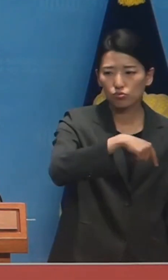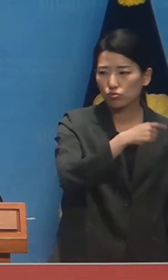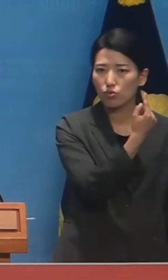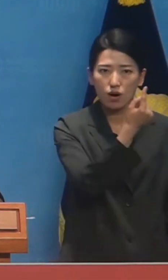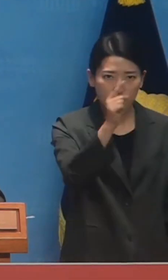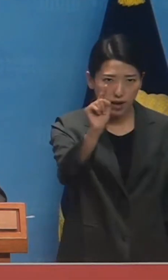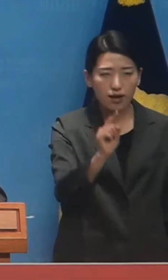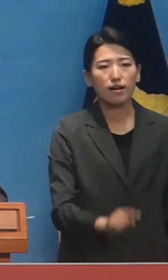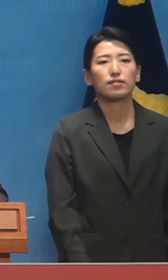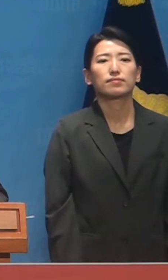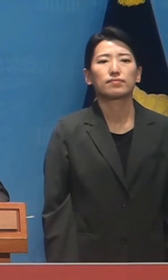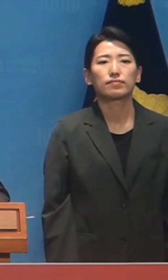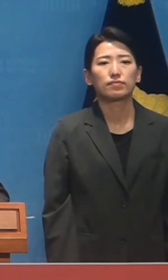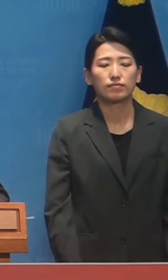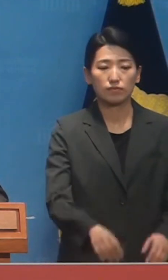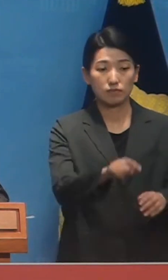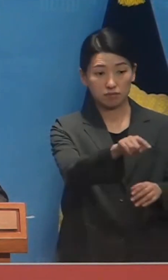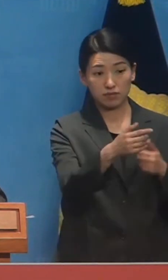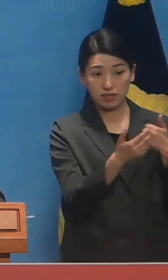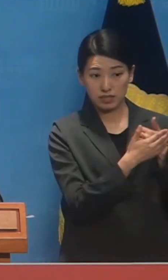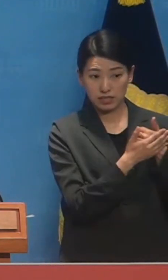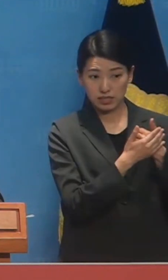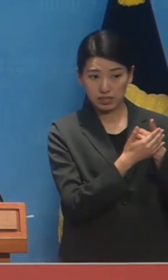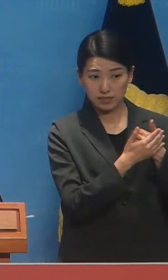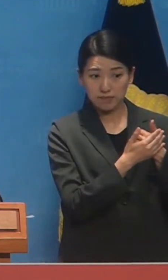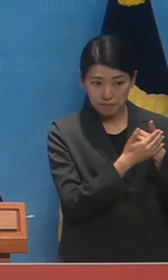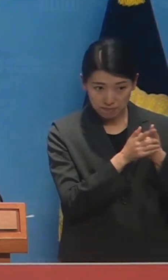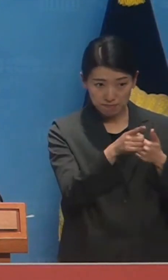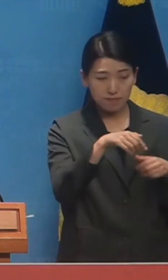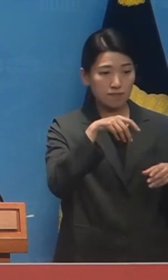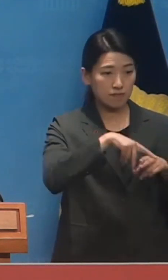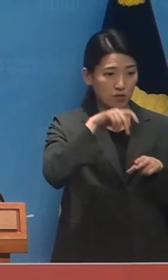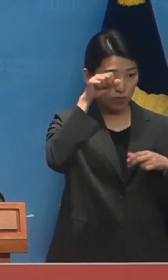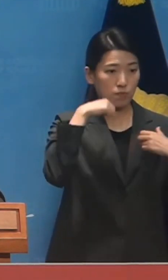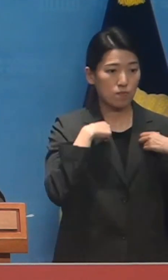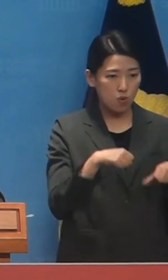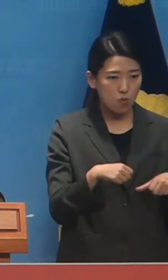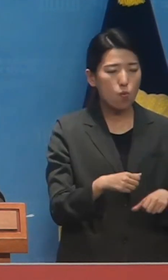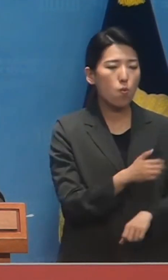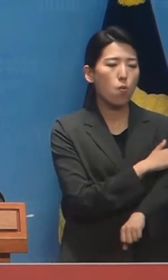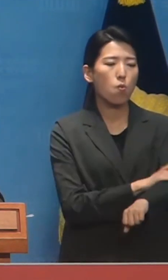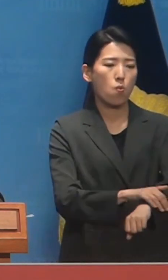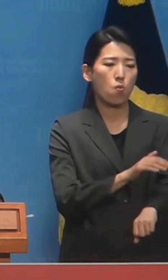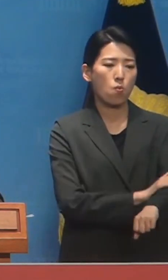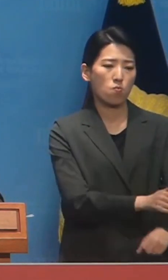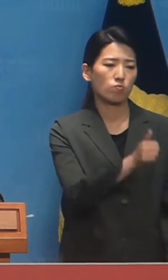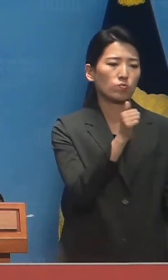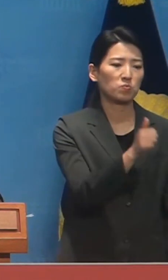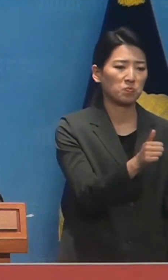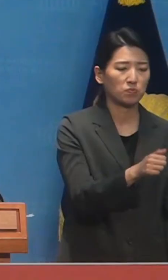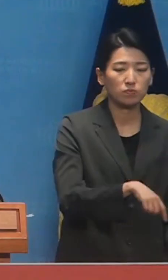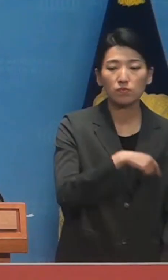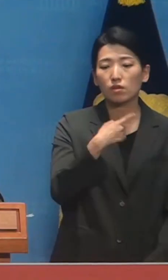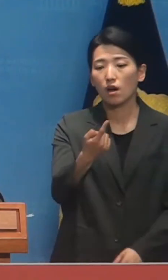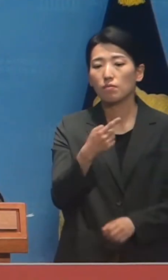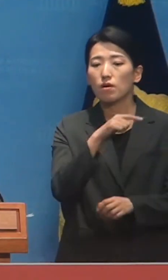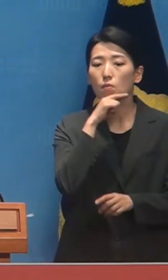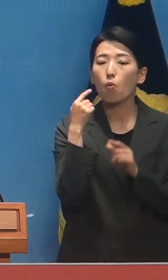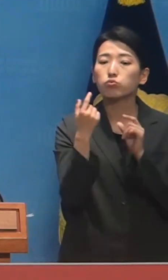구주우와 후보가 김문수 후보를 지지하며 용단을 내린 것처럼 이제 모든 보수